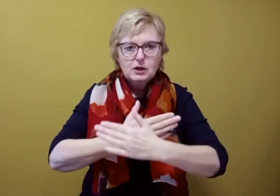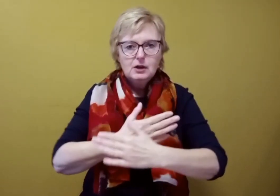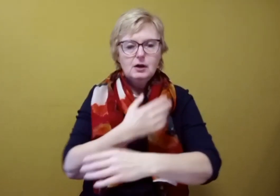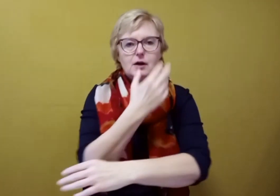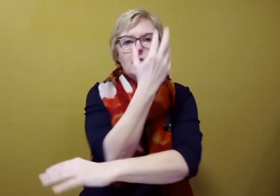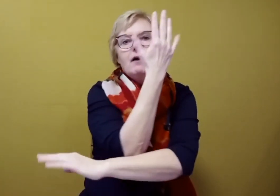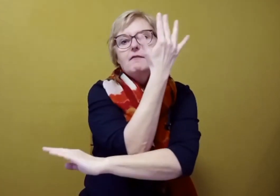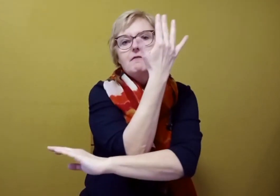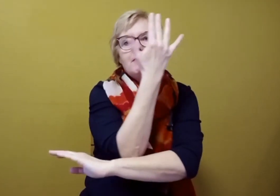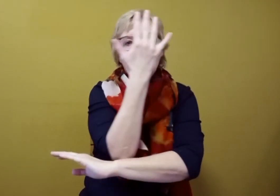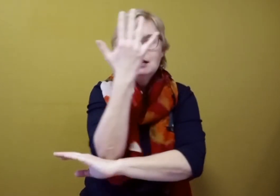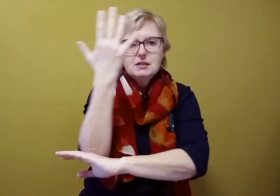dunkler Wald.